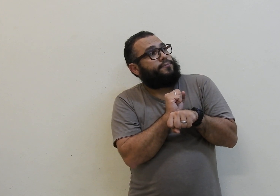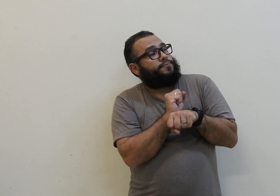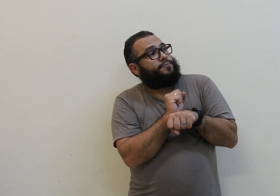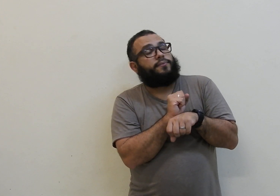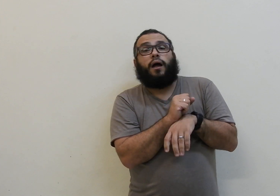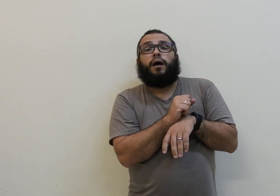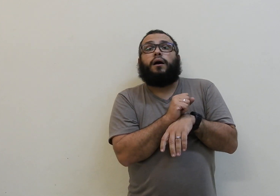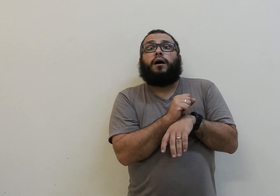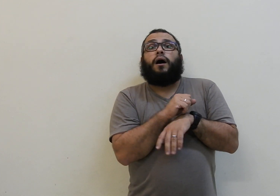ônibus.